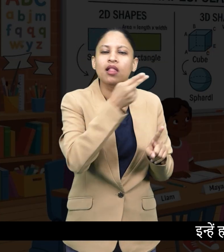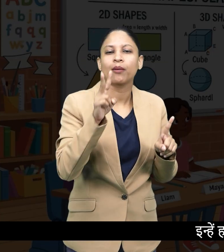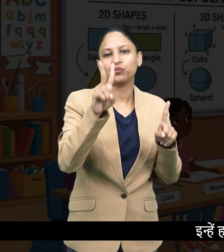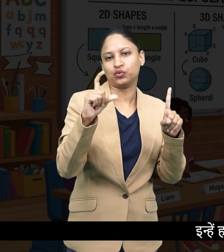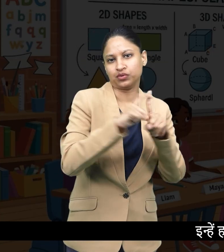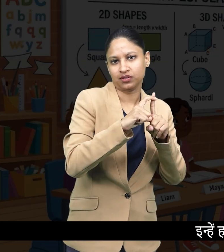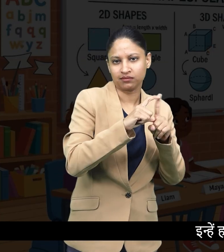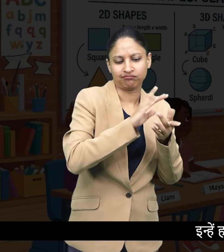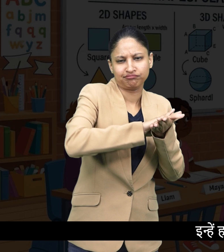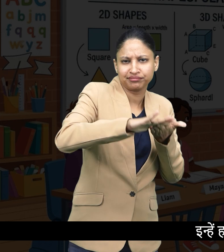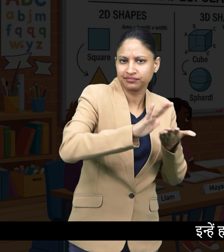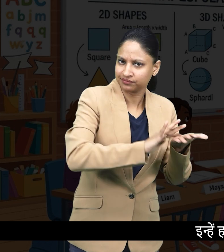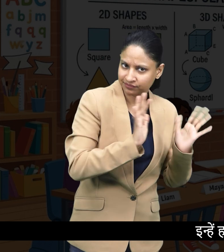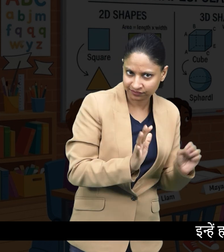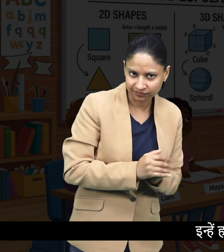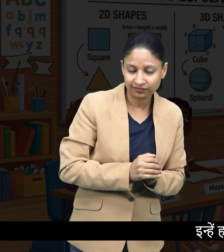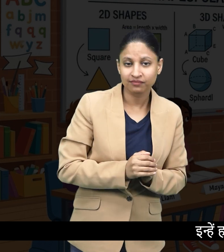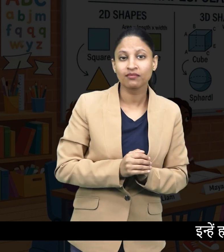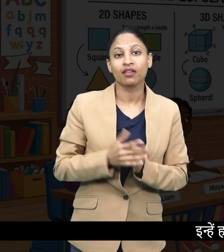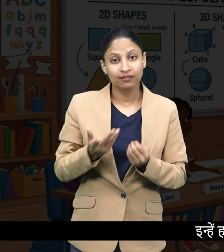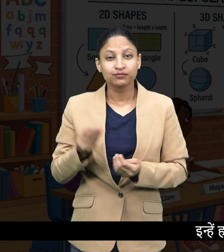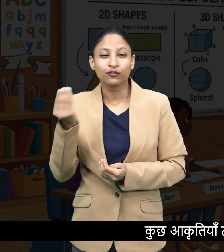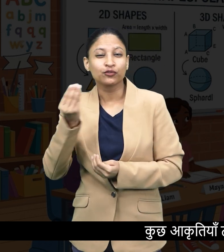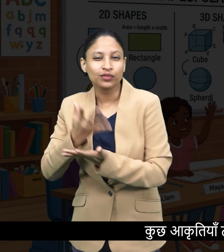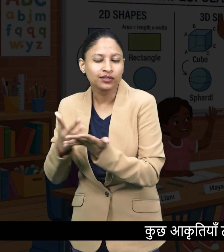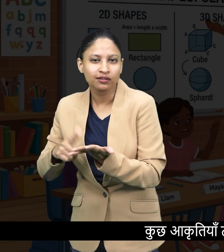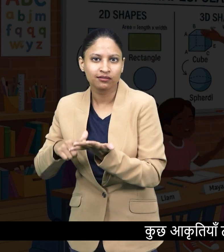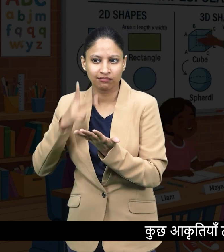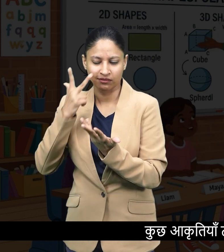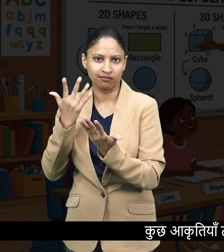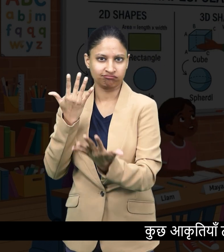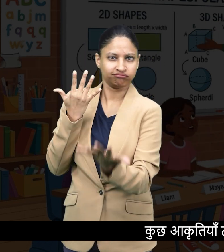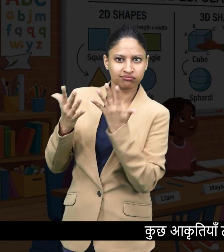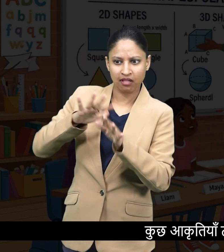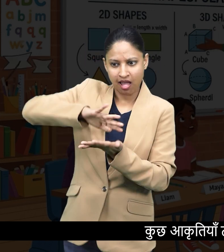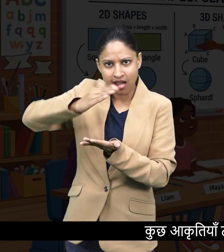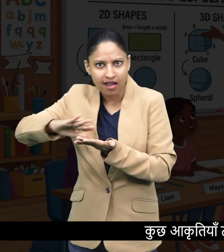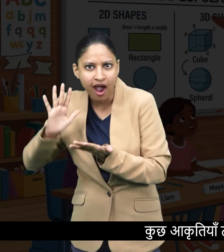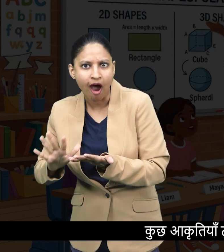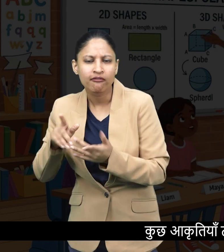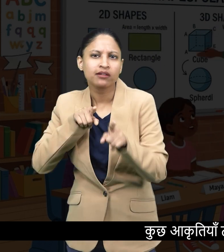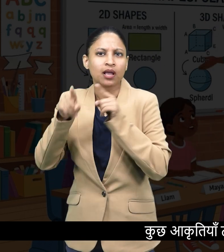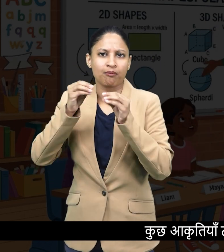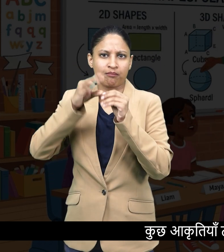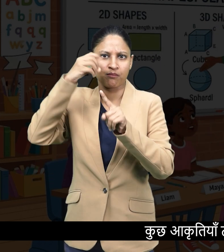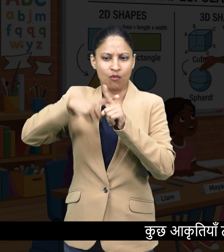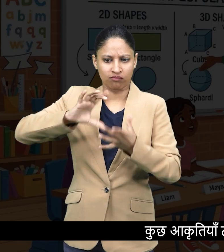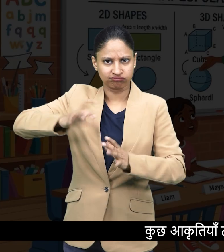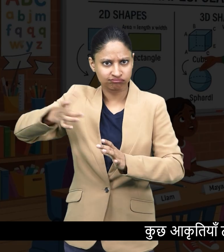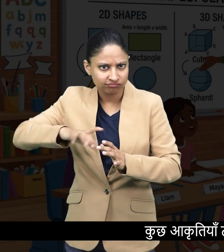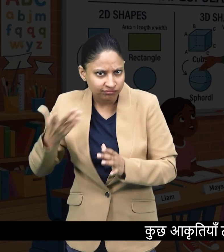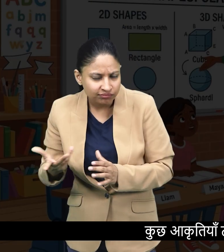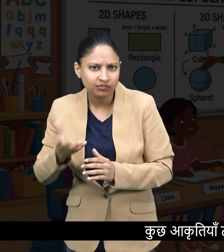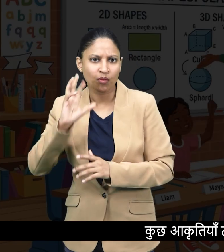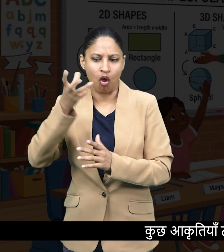इन्हें हम 2D आकृतियाँ कहते हैं। कुछ आकृतियाँ ठोस होती है, जैसे कोई डिब्बा या